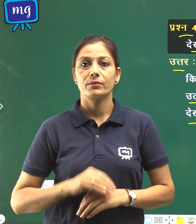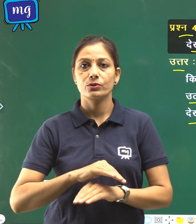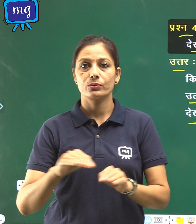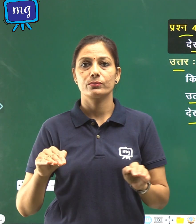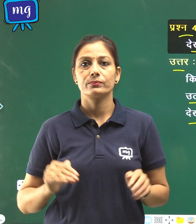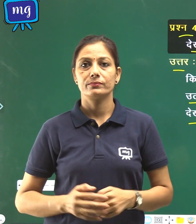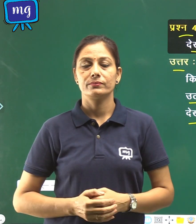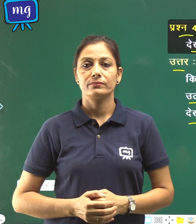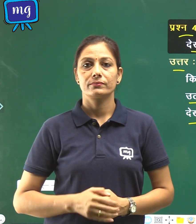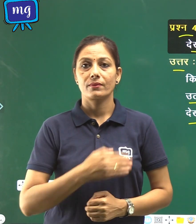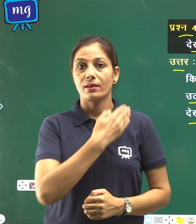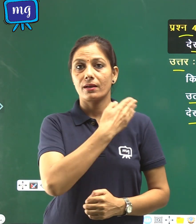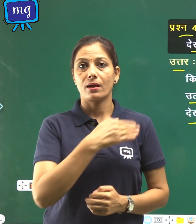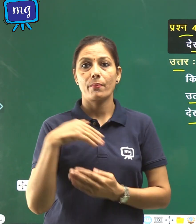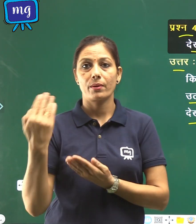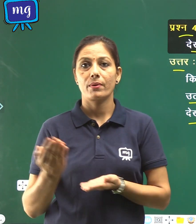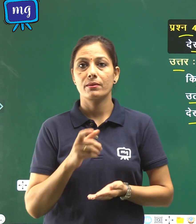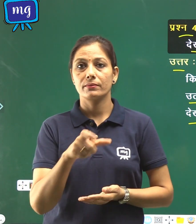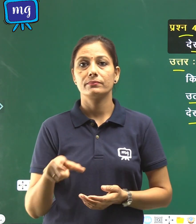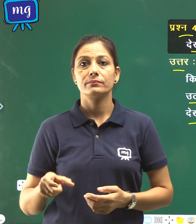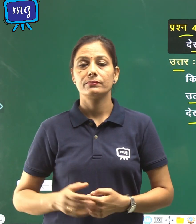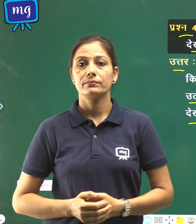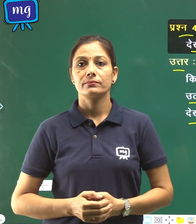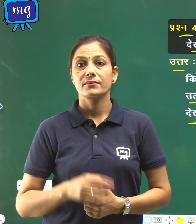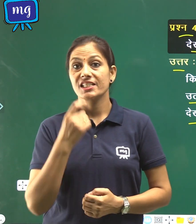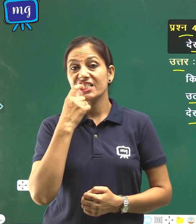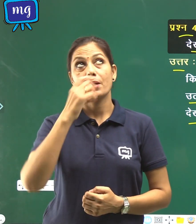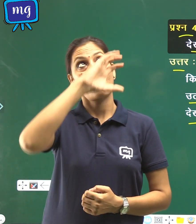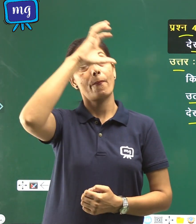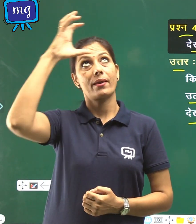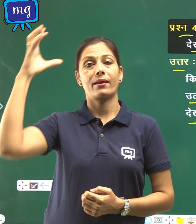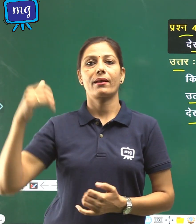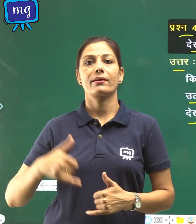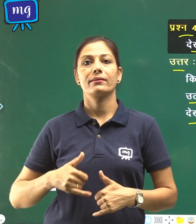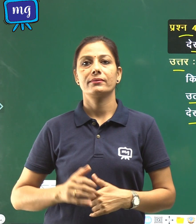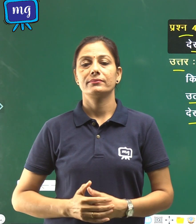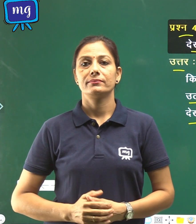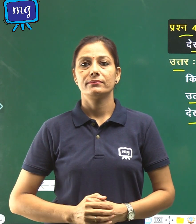बच्चों, यह मेहमान मेघ है।